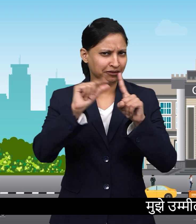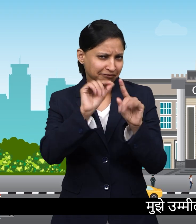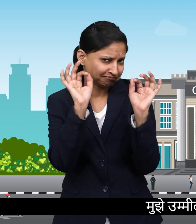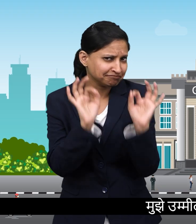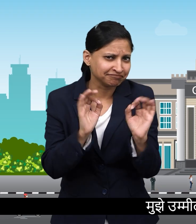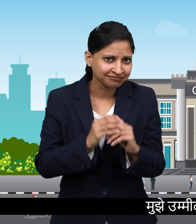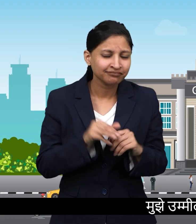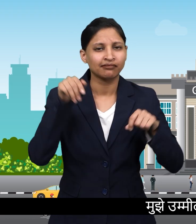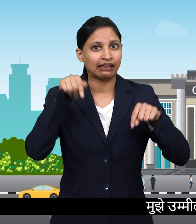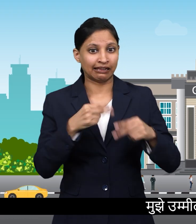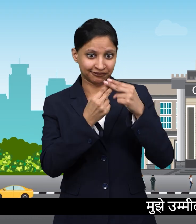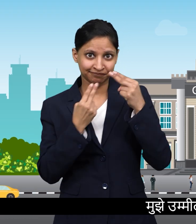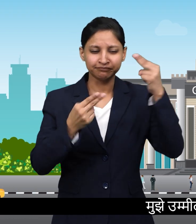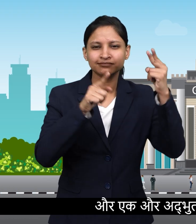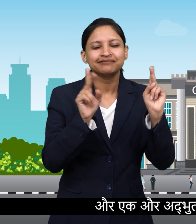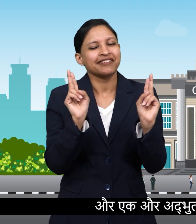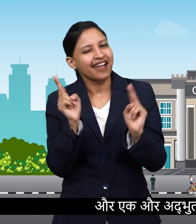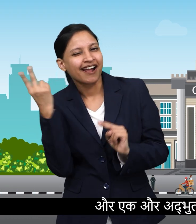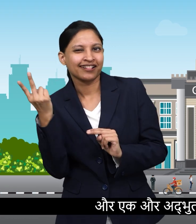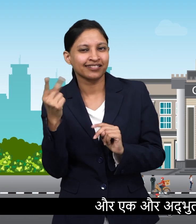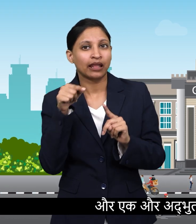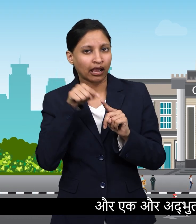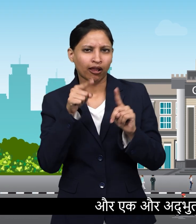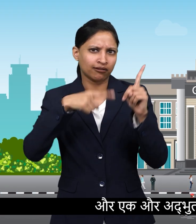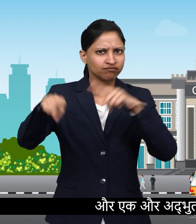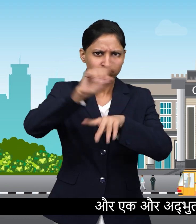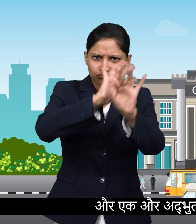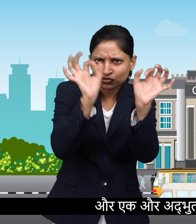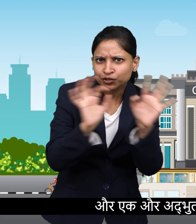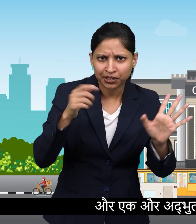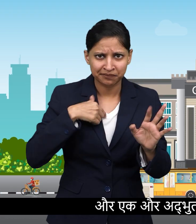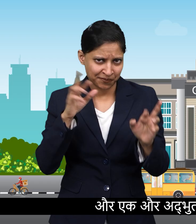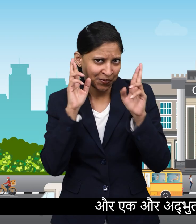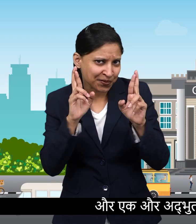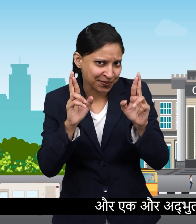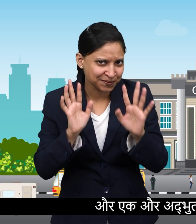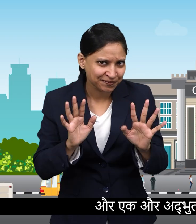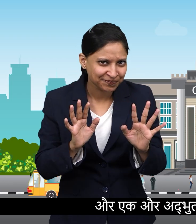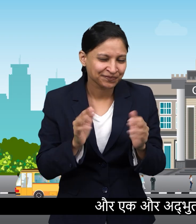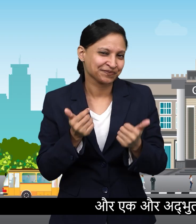मुझे उम्मीद है कि आप सभी अच्छे होंगे और एक और अद्भुत सीखने की कहानी के लिए तैयार होंगे।